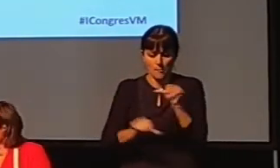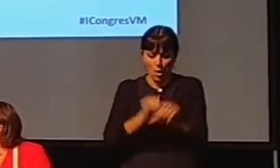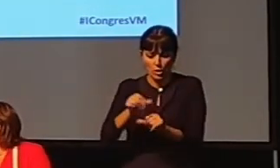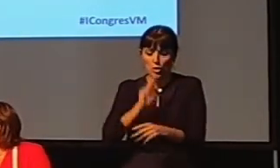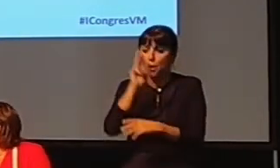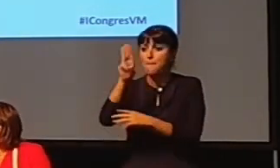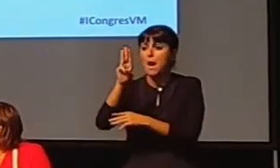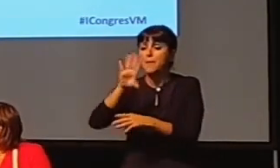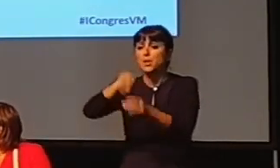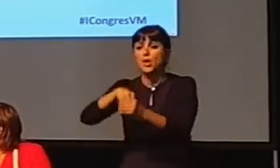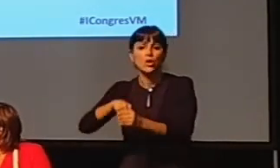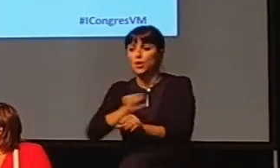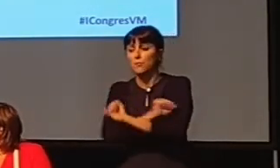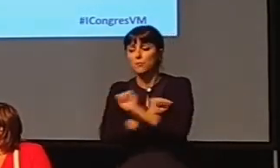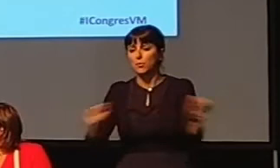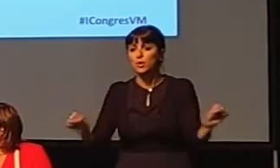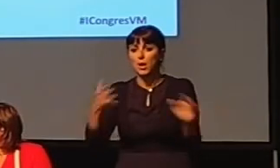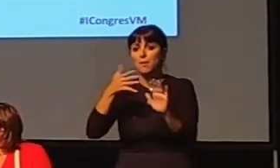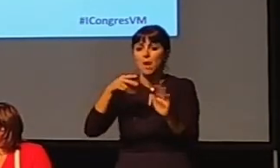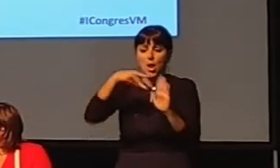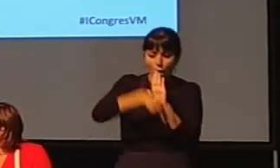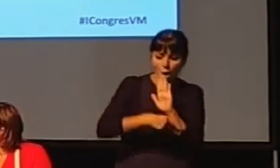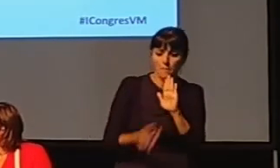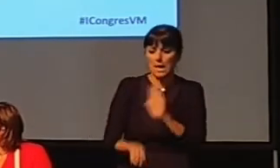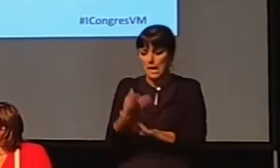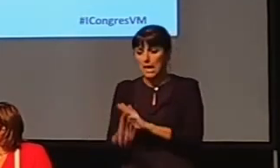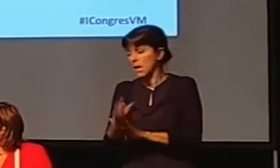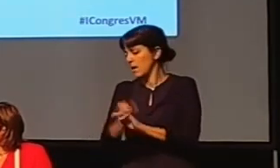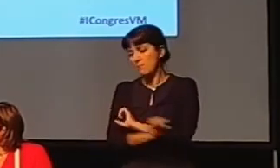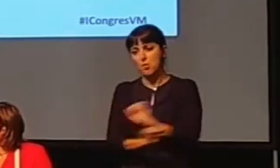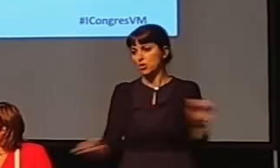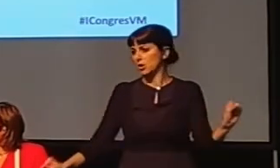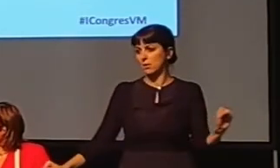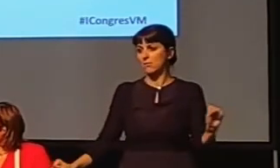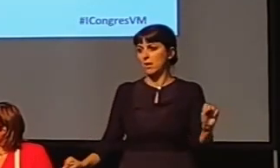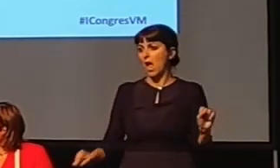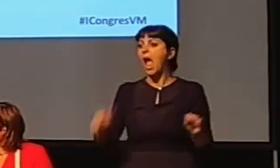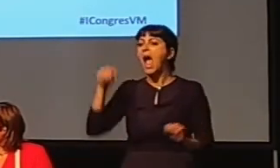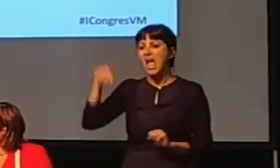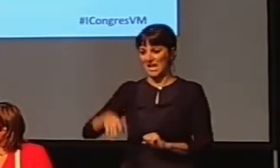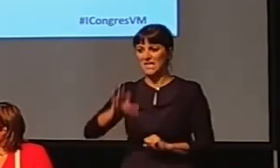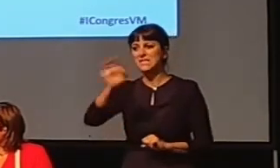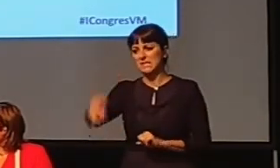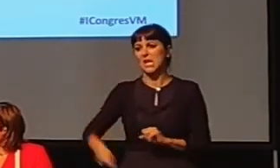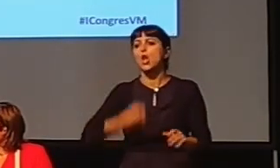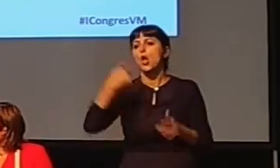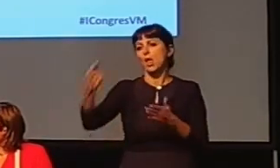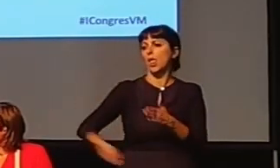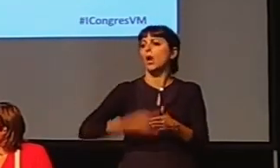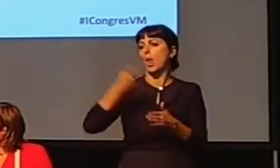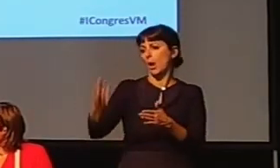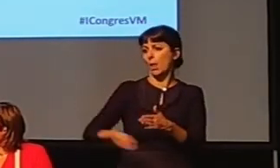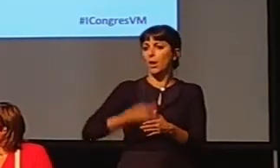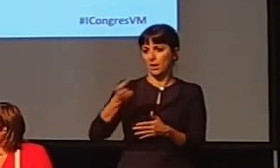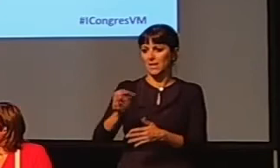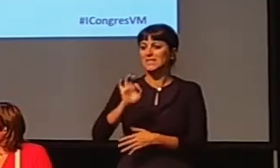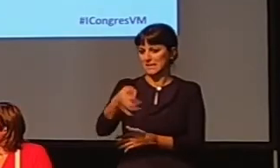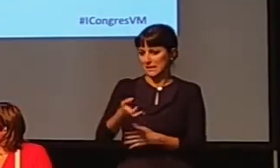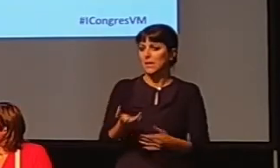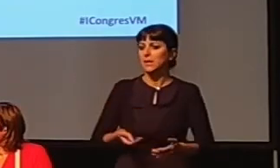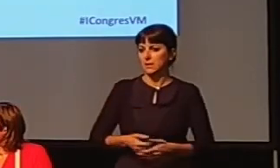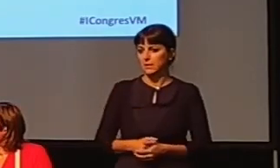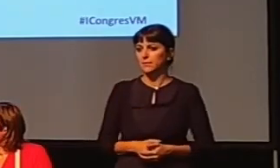del Parlamento y establecer algunas normas porque estamos en un momento. Aquí sigue este fin de demagogia. Es la única demagogia que em permeto